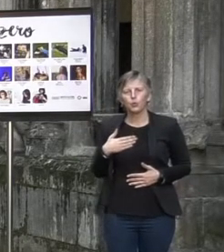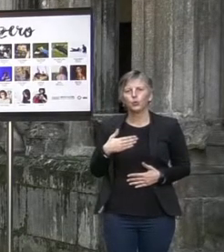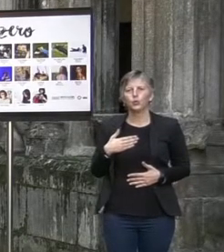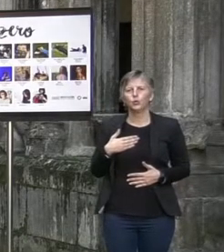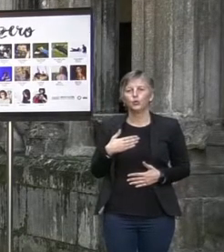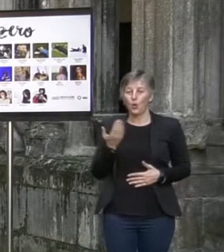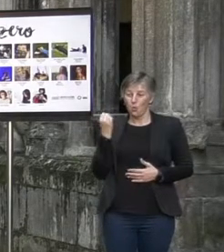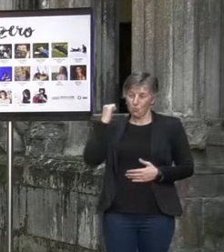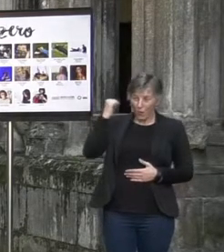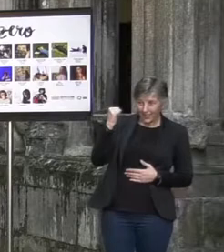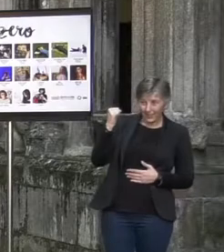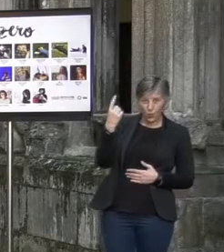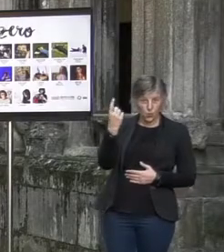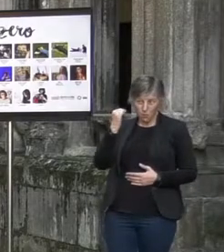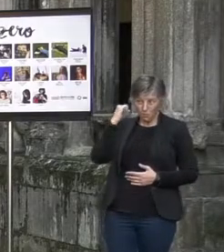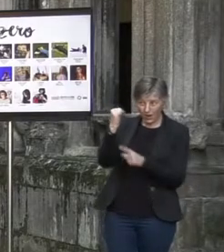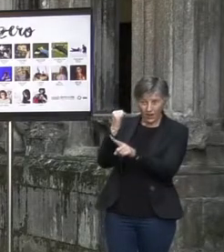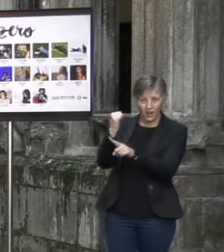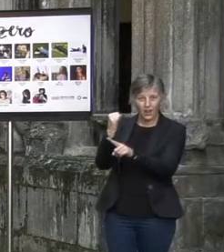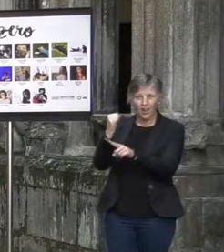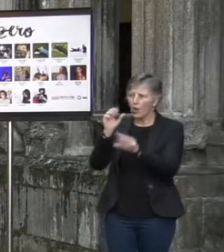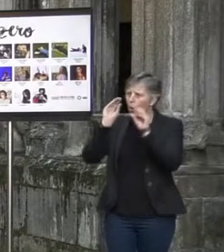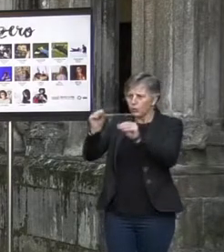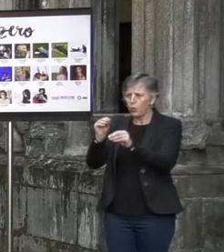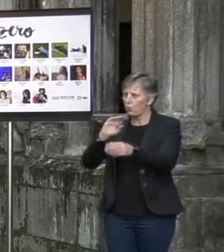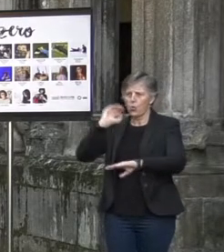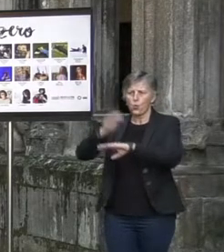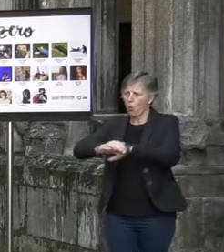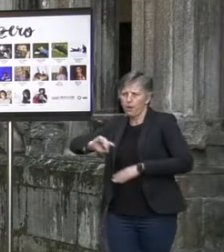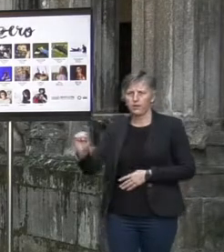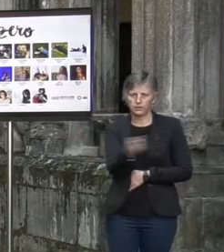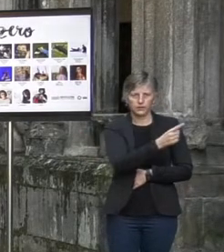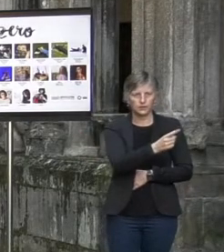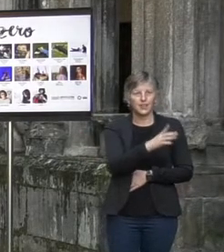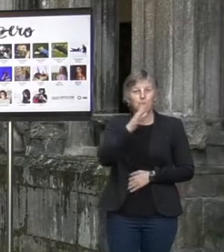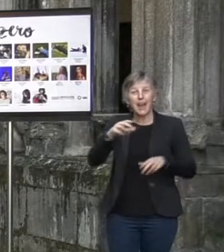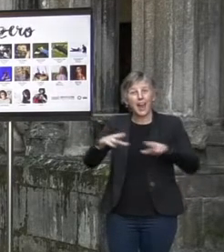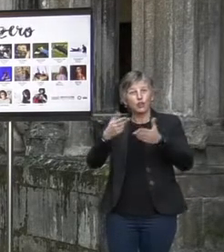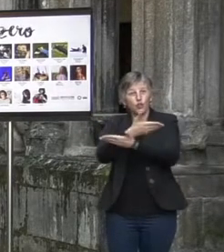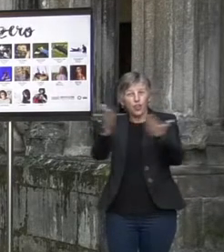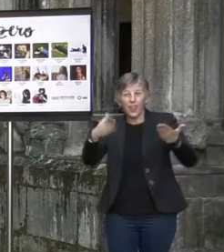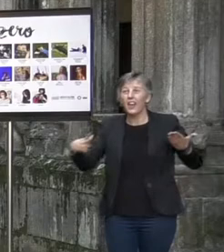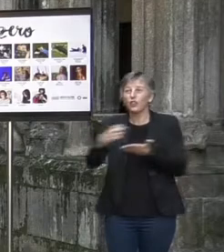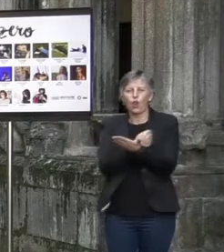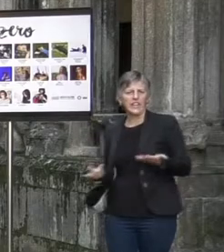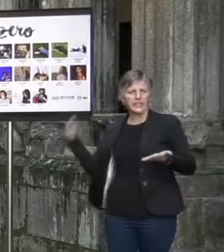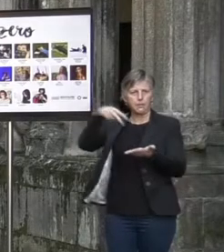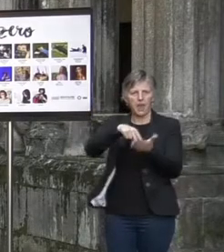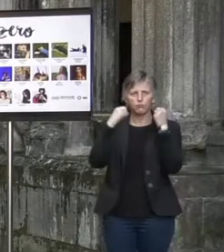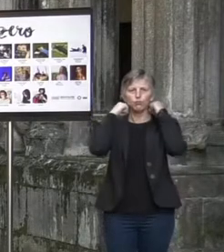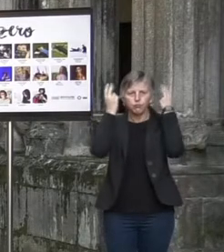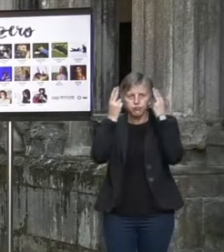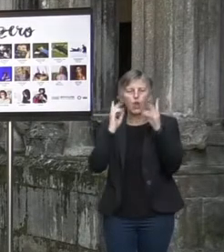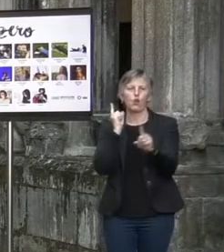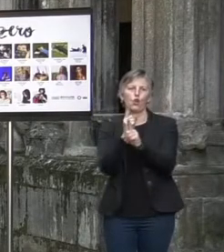cada asasinato ocupe o lugar que lle merece para que toda a sociedade se poña en pé contra